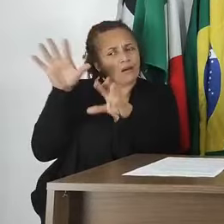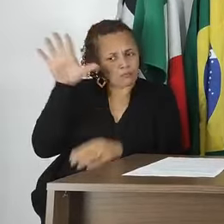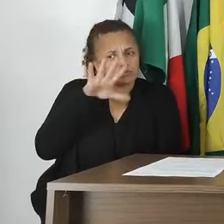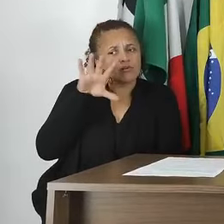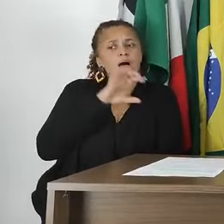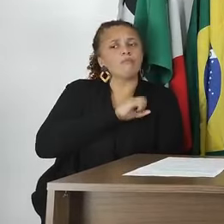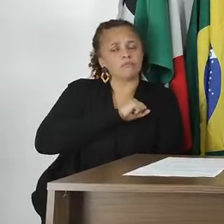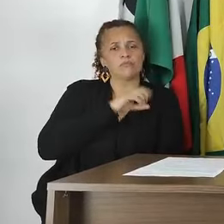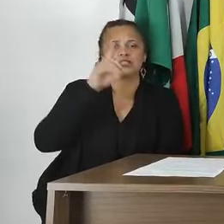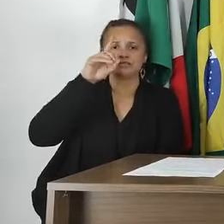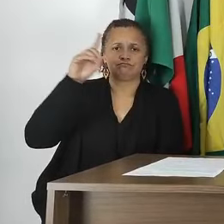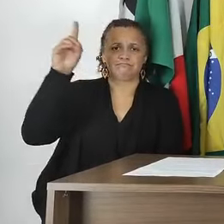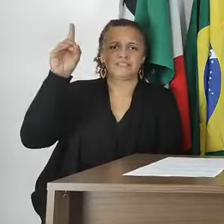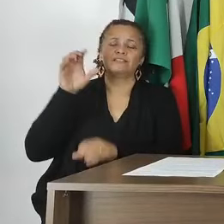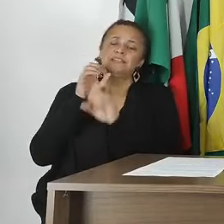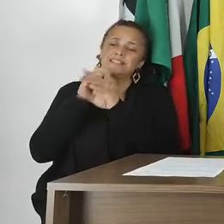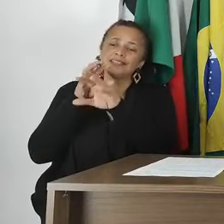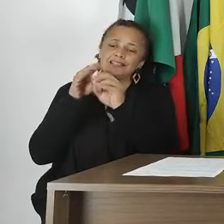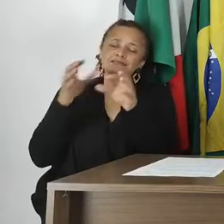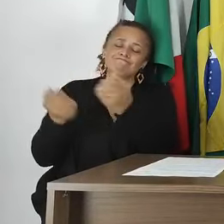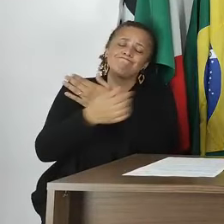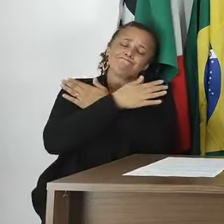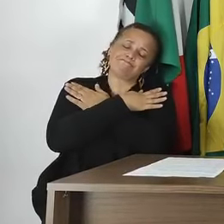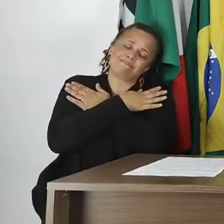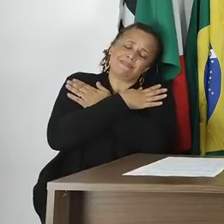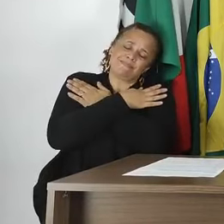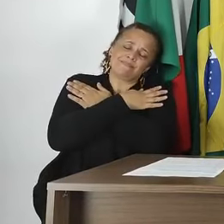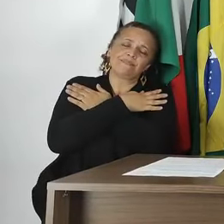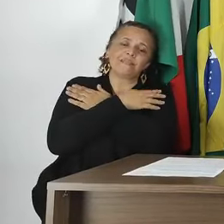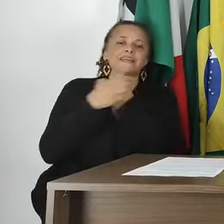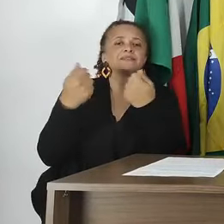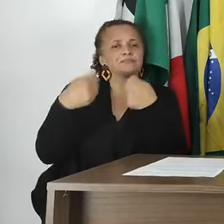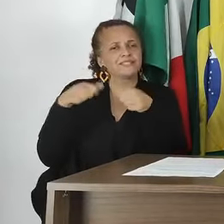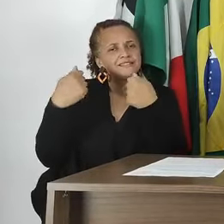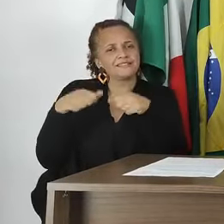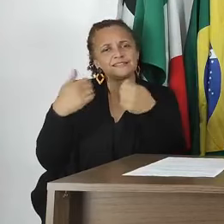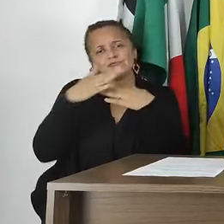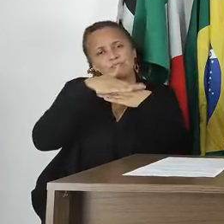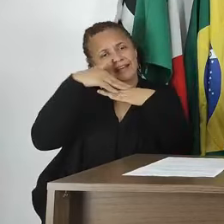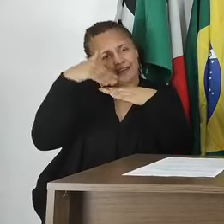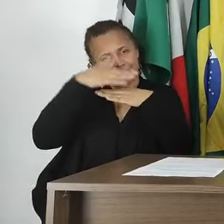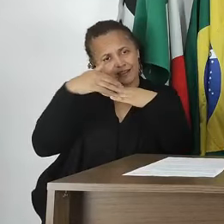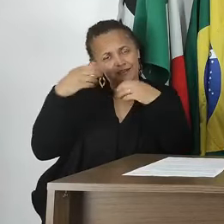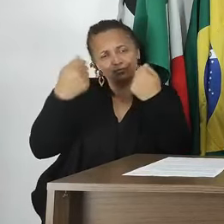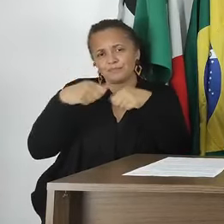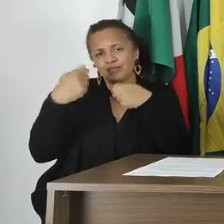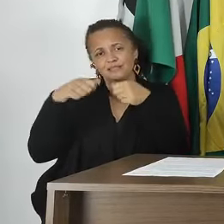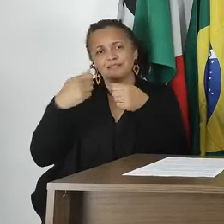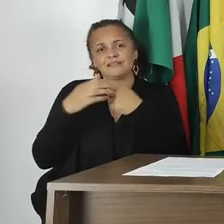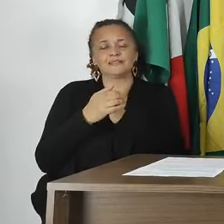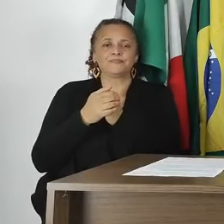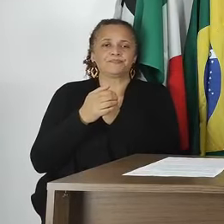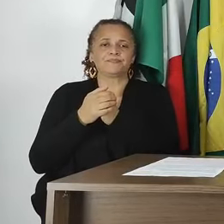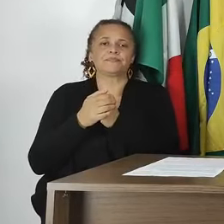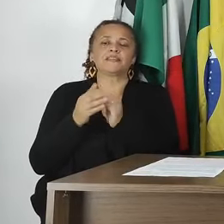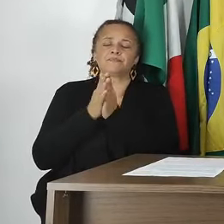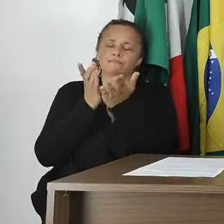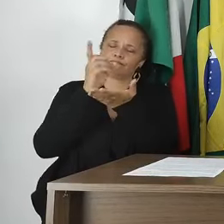e aquelas pessoas que necessitam de um abraço, necessitam de uma palavra, de um carinho, e nós preparamos